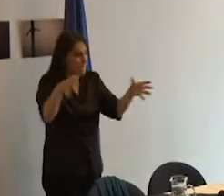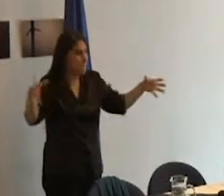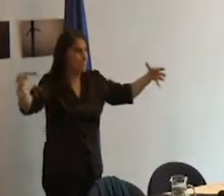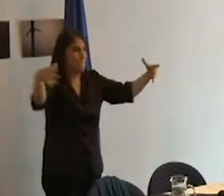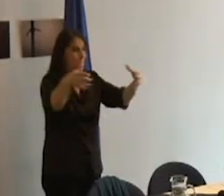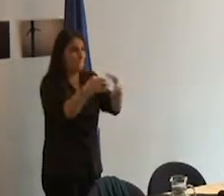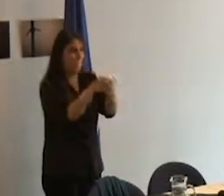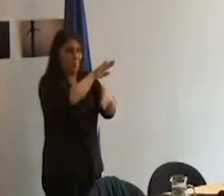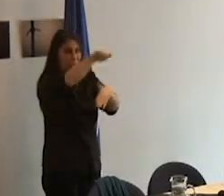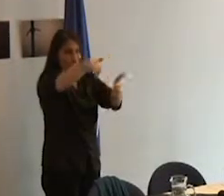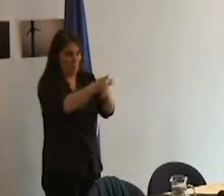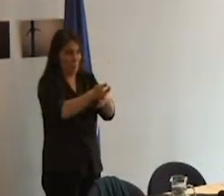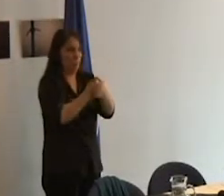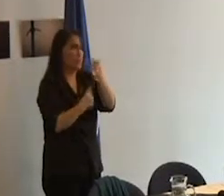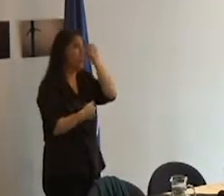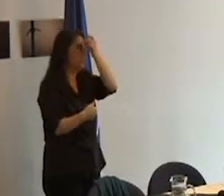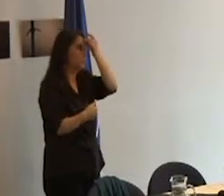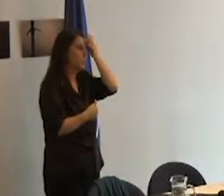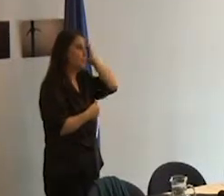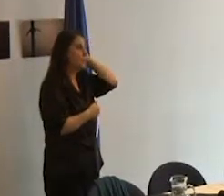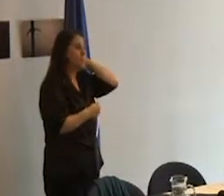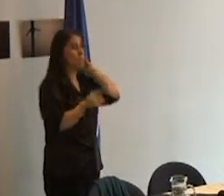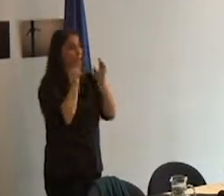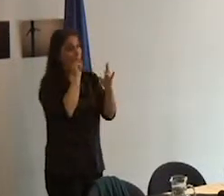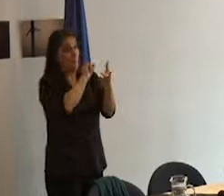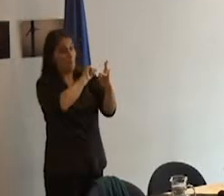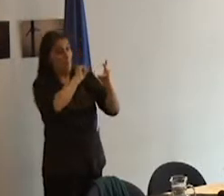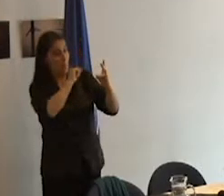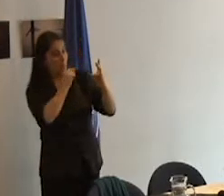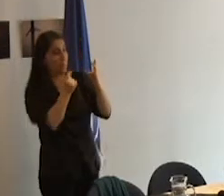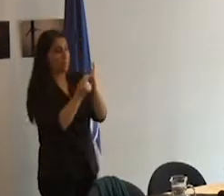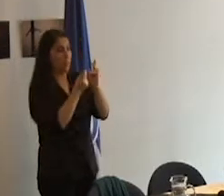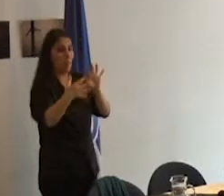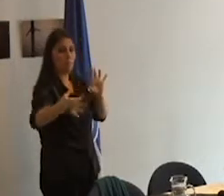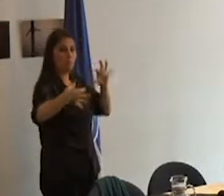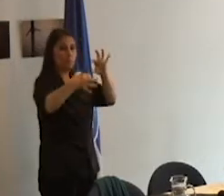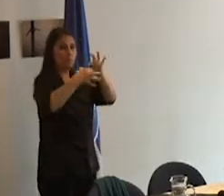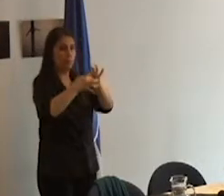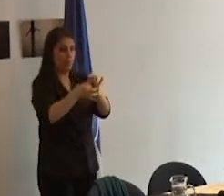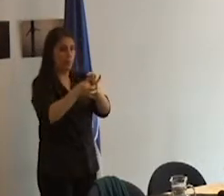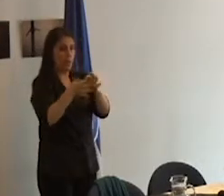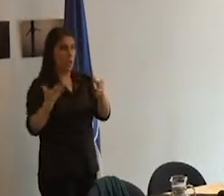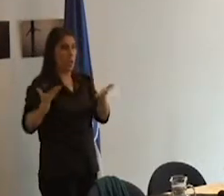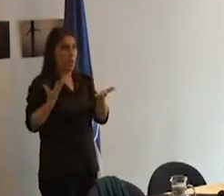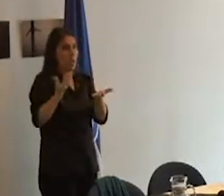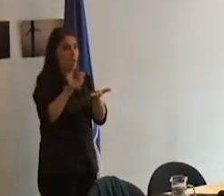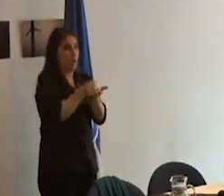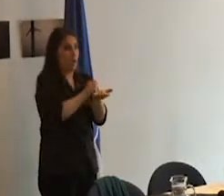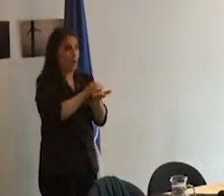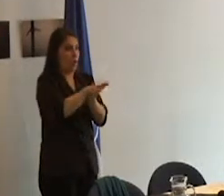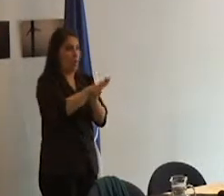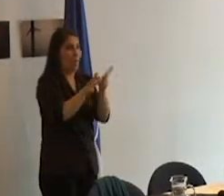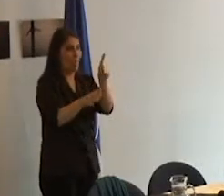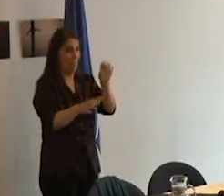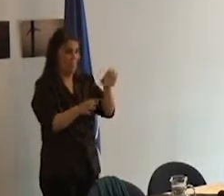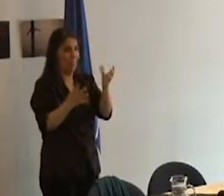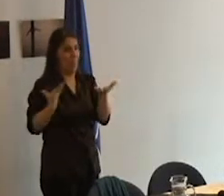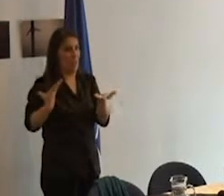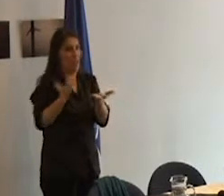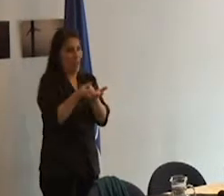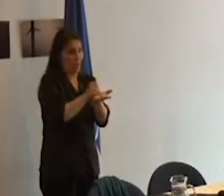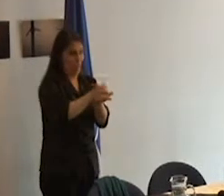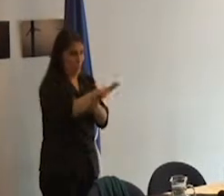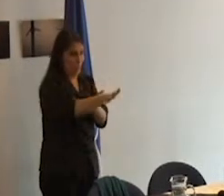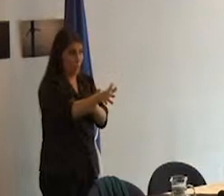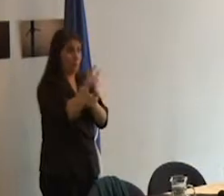cita. Esta perspectiva se articula a la mirada decolonial, postura desarrollada por pensadores